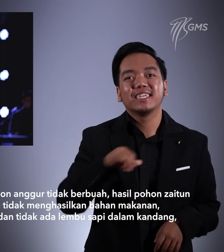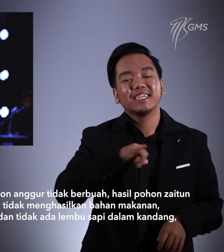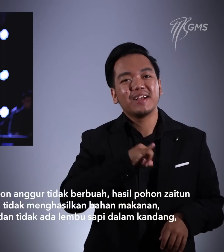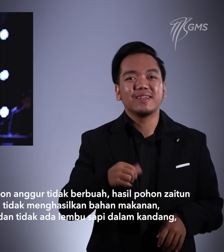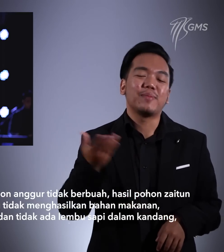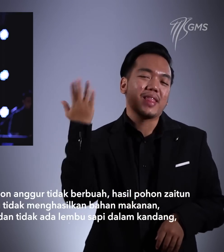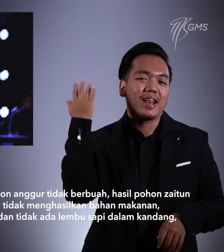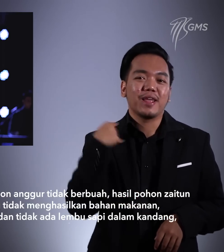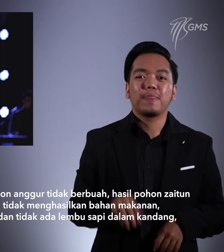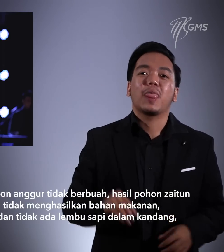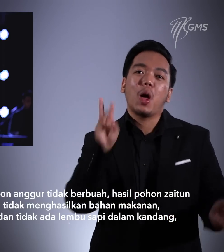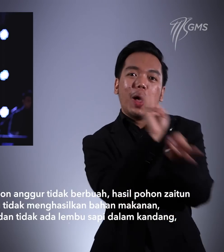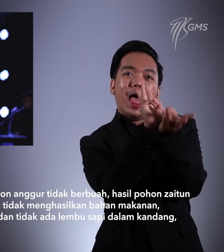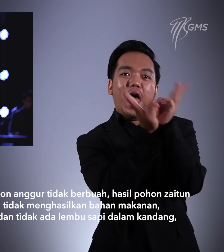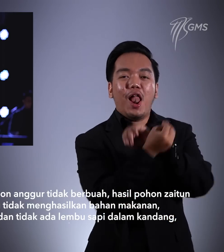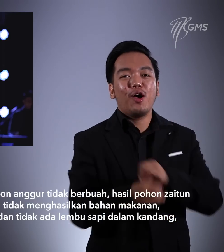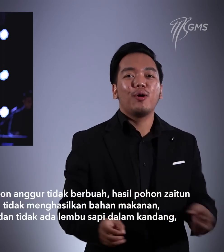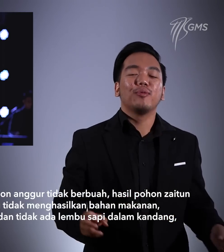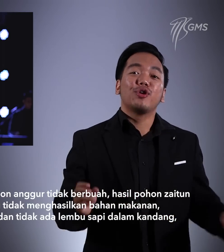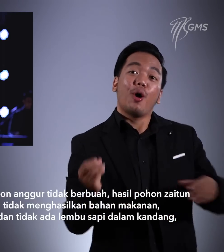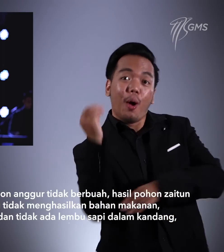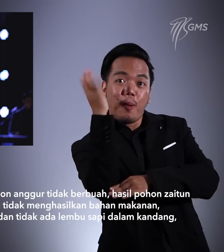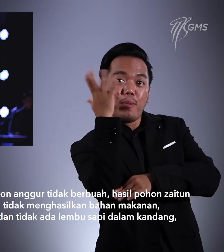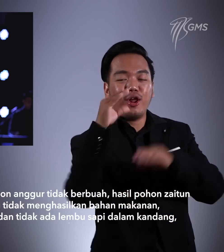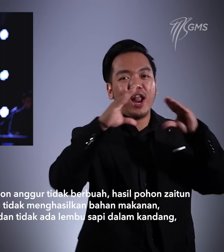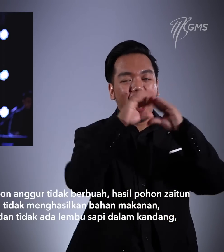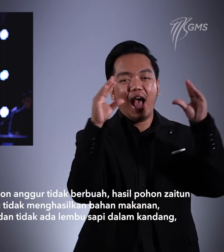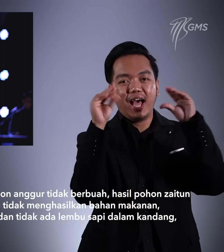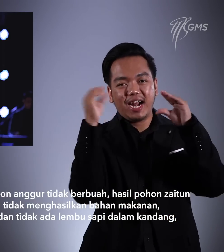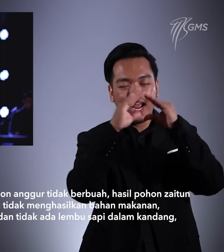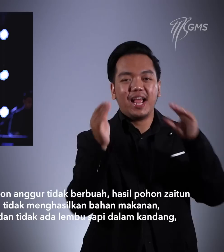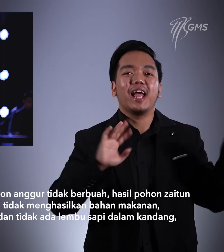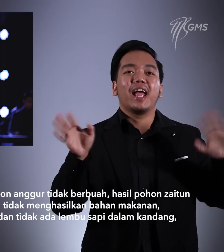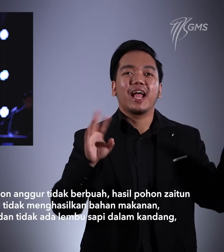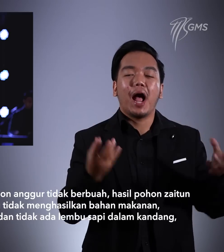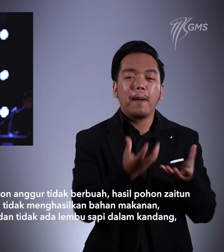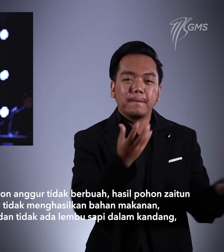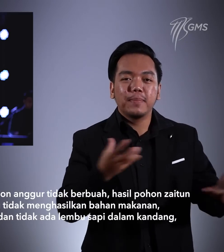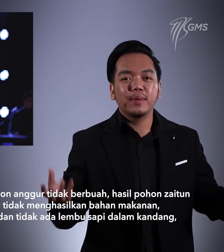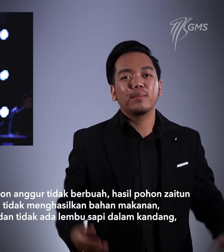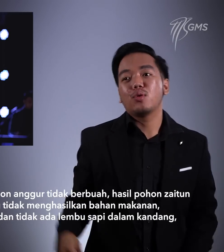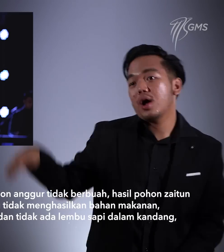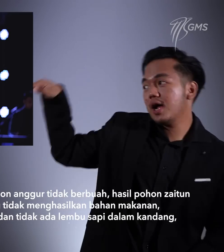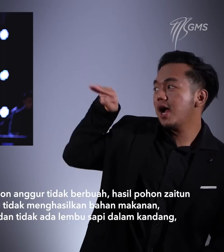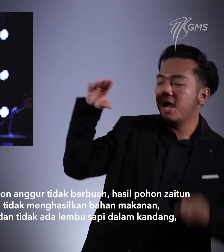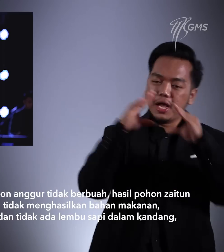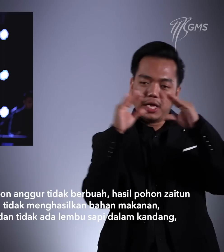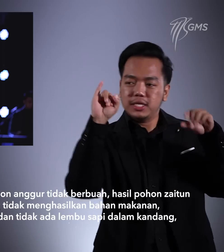pohon ara tidak berbunga, pohon anggur tidak berbuah, hasil pohon zaitun